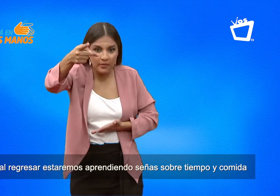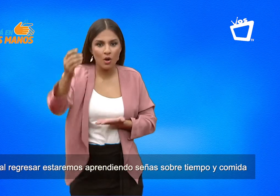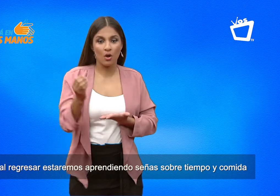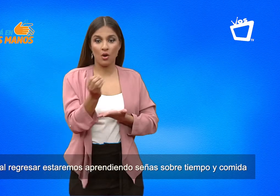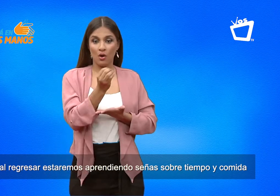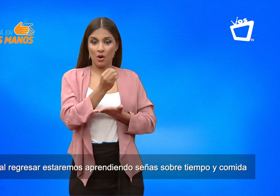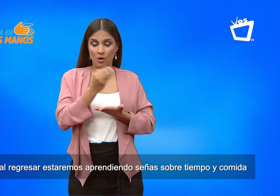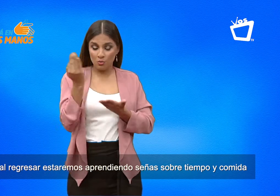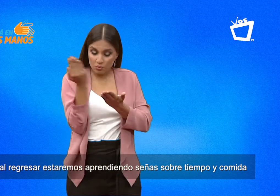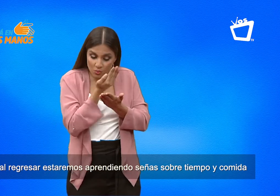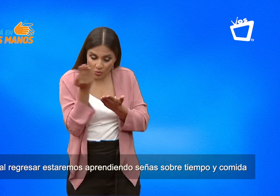comida.